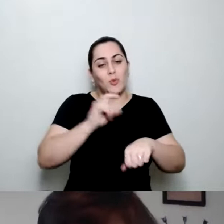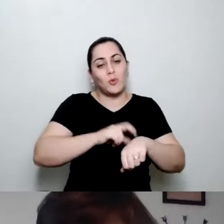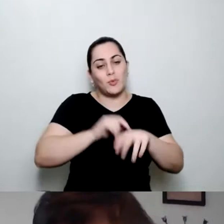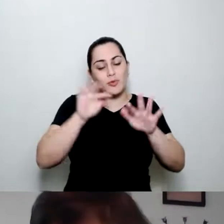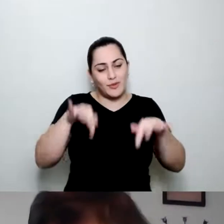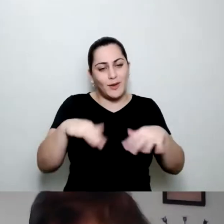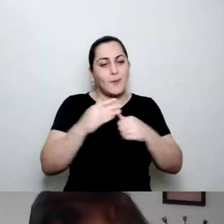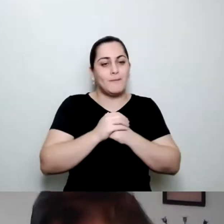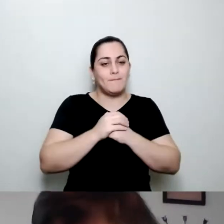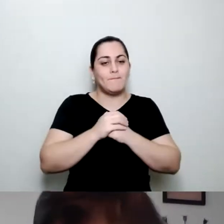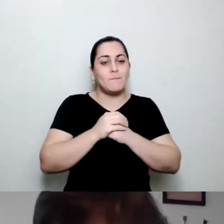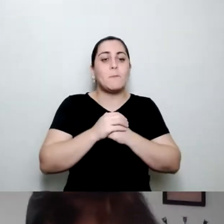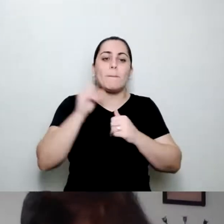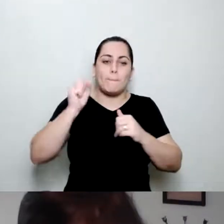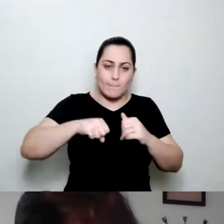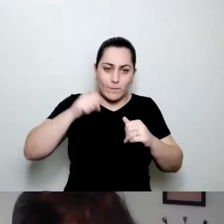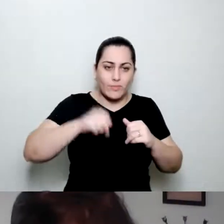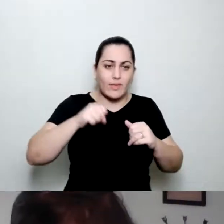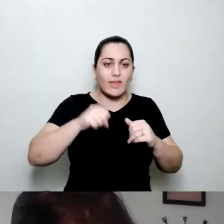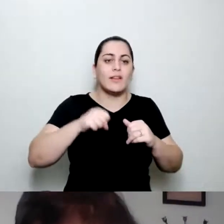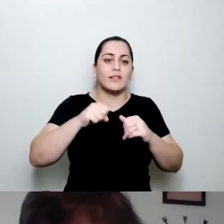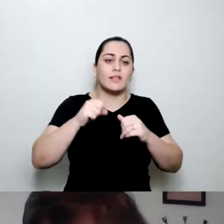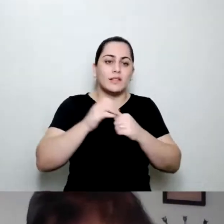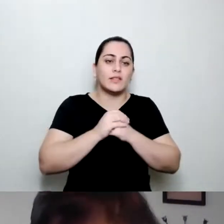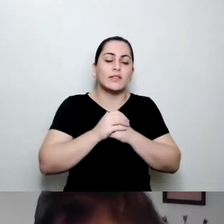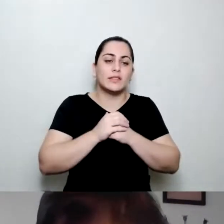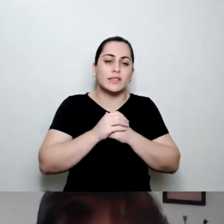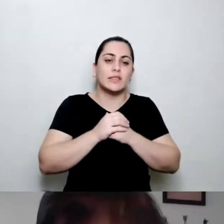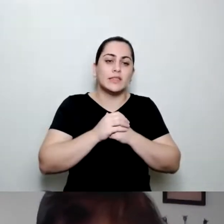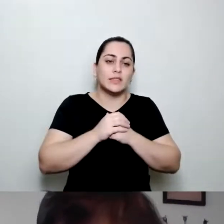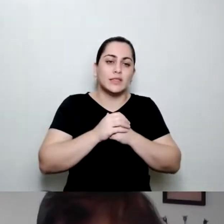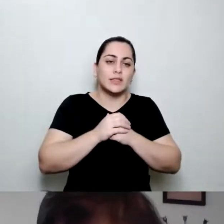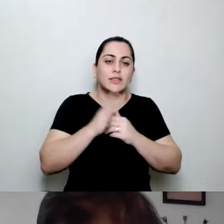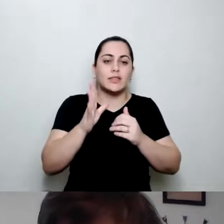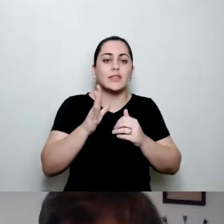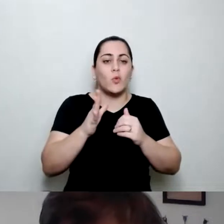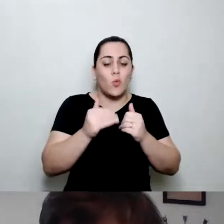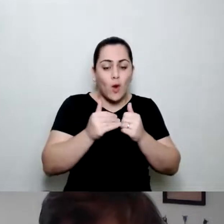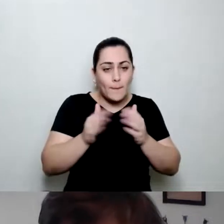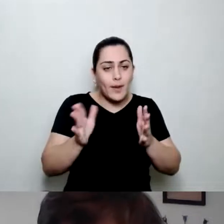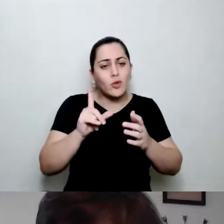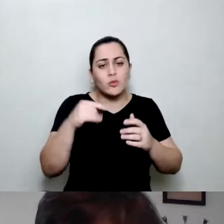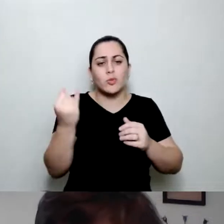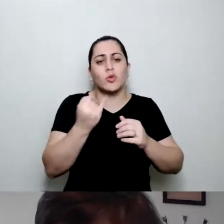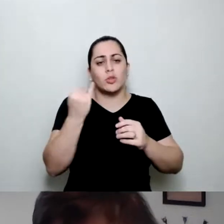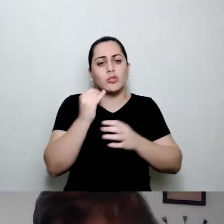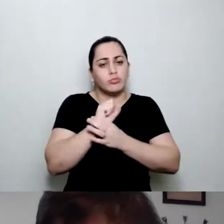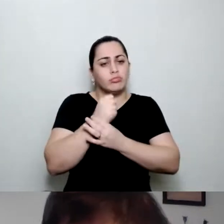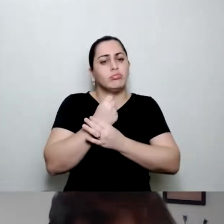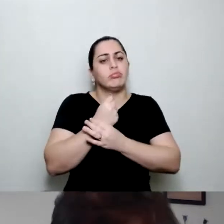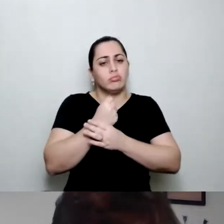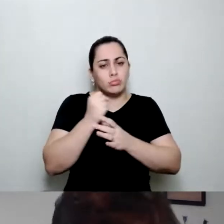final. Sim, formatos abertos são fundamentais para assegurar a sobrevivência de